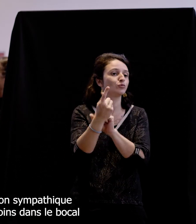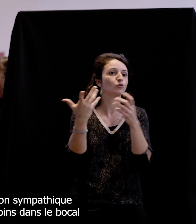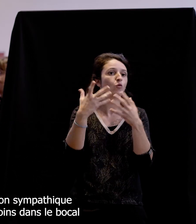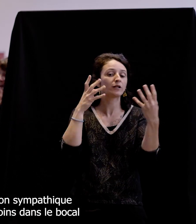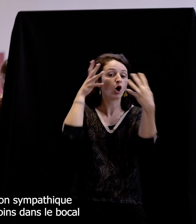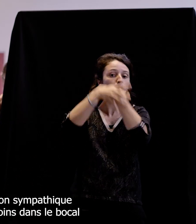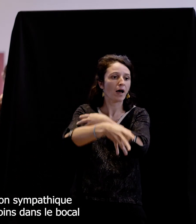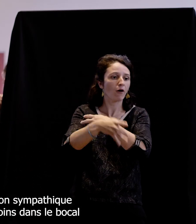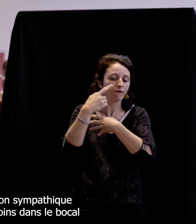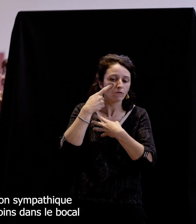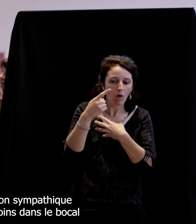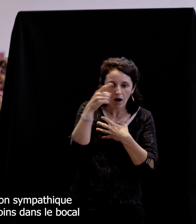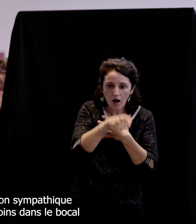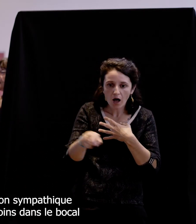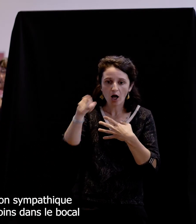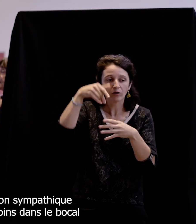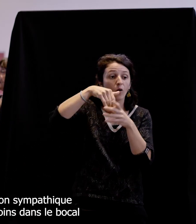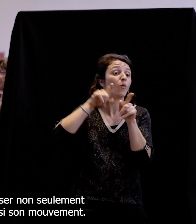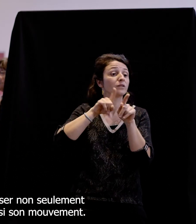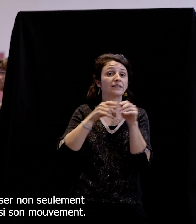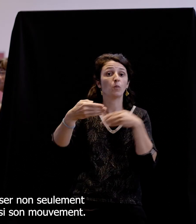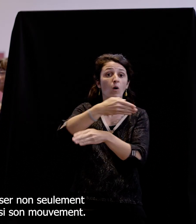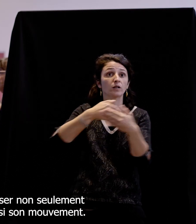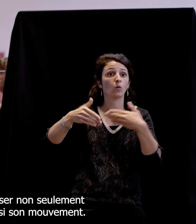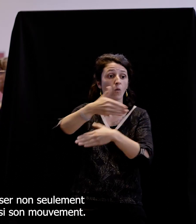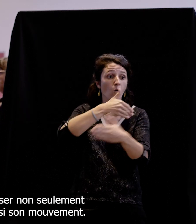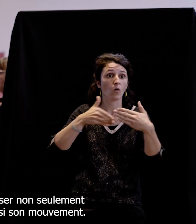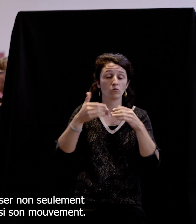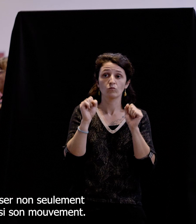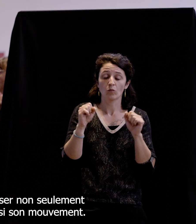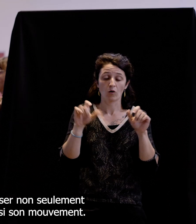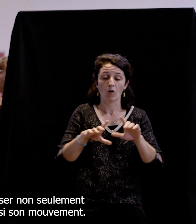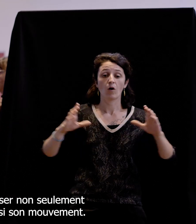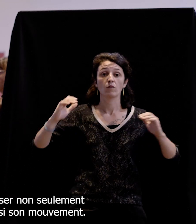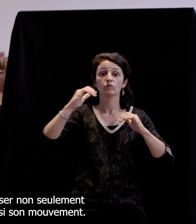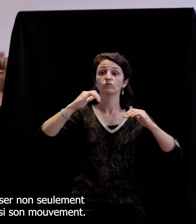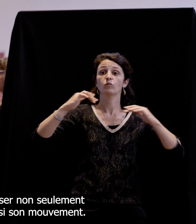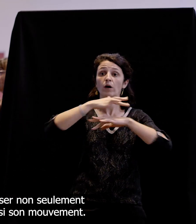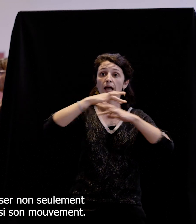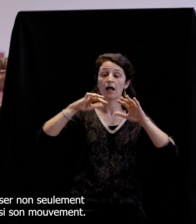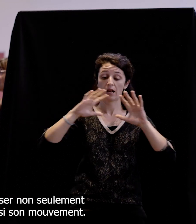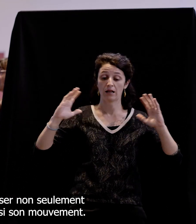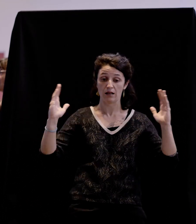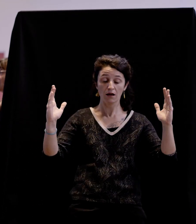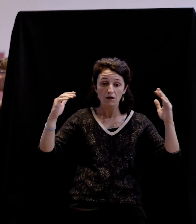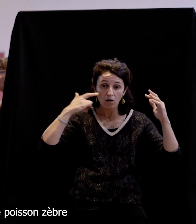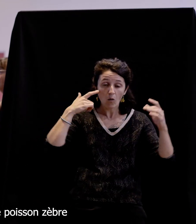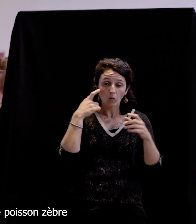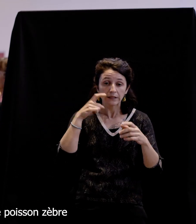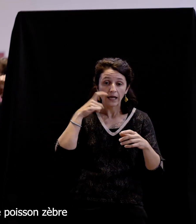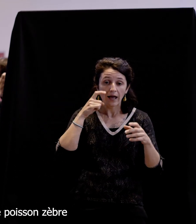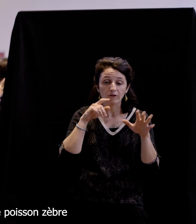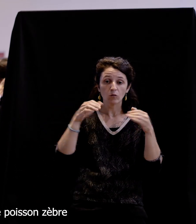petit poisson sympathique qui bouge plus ou moins dans le bocal. Et donc, on peut analyser non seulement sa structure, mais aussi son mouvement.